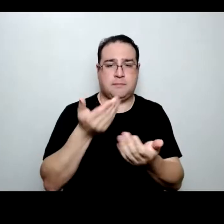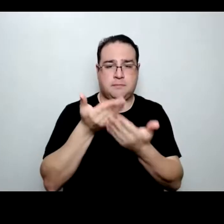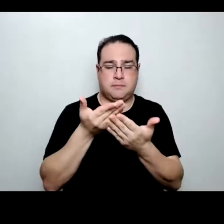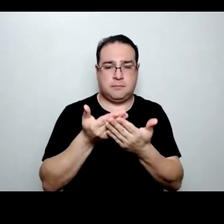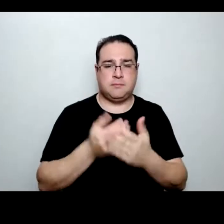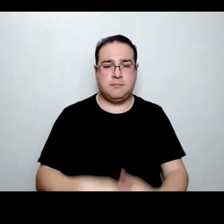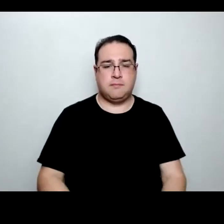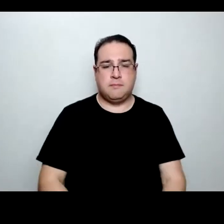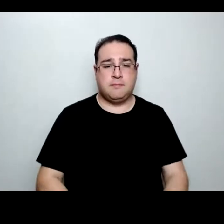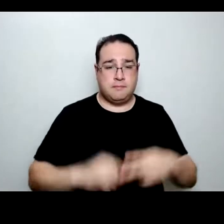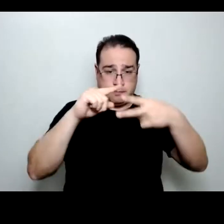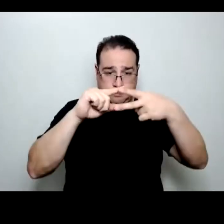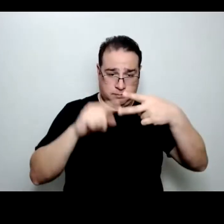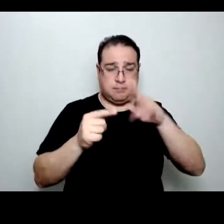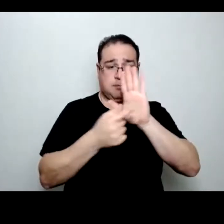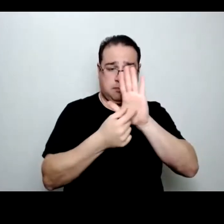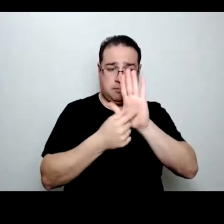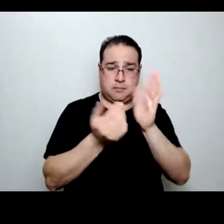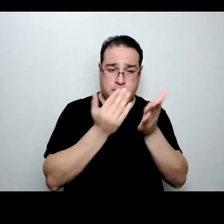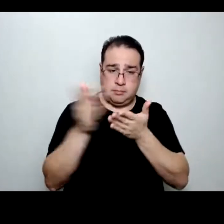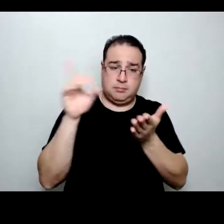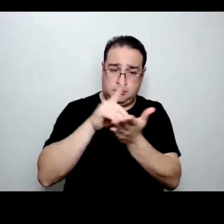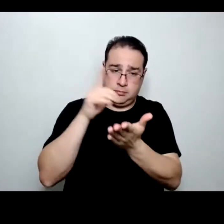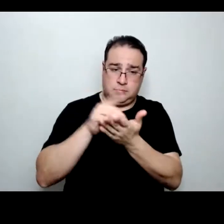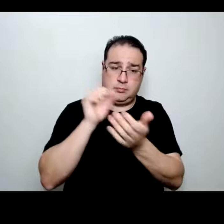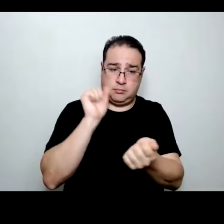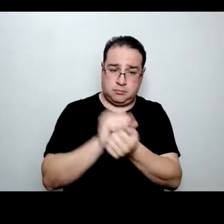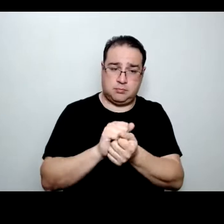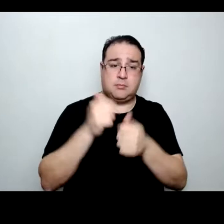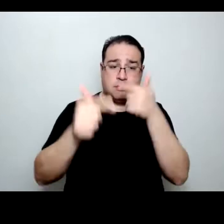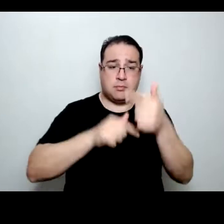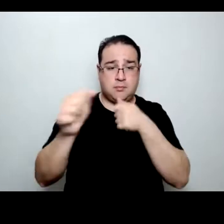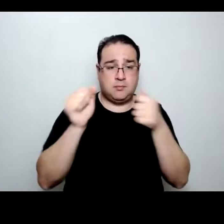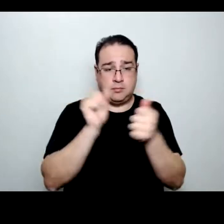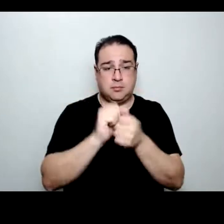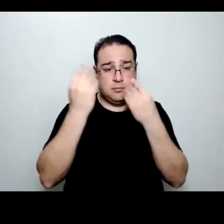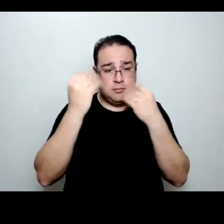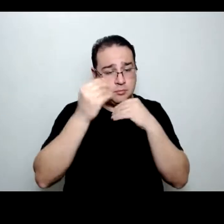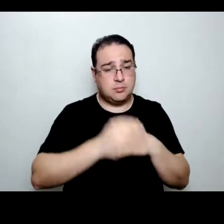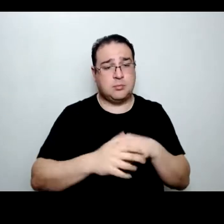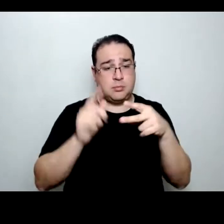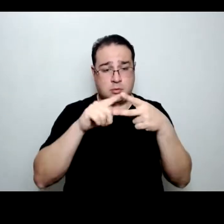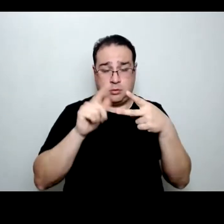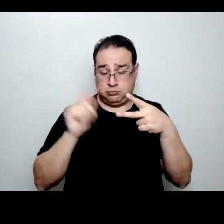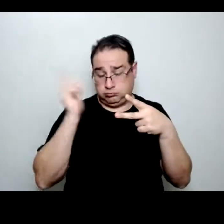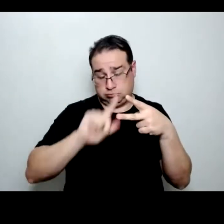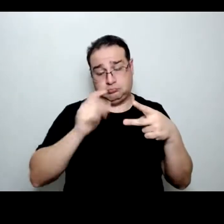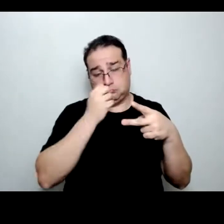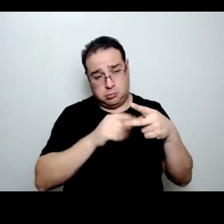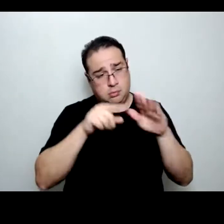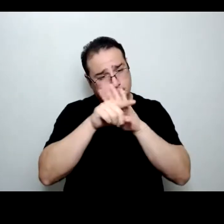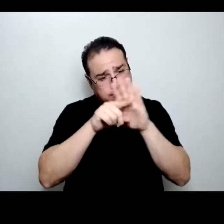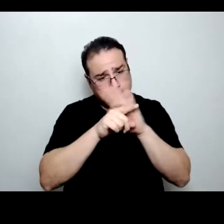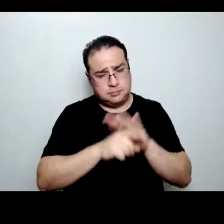Bom, esses 2 programas têm a entrada do dicionário como unidade de trabalho, né? E ambos dão conta